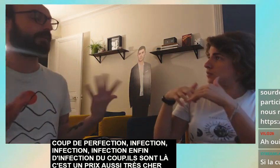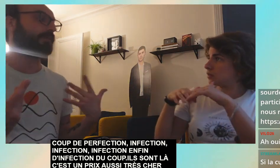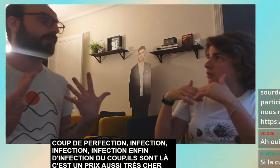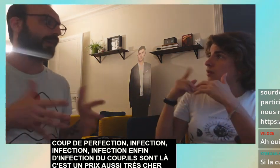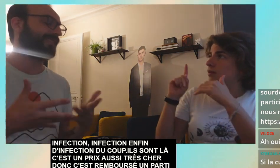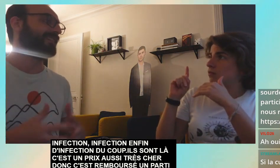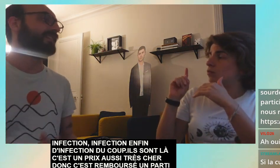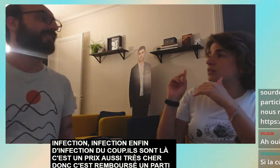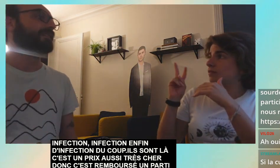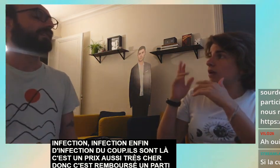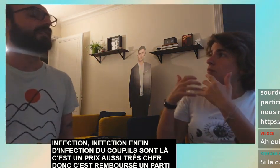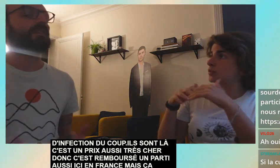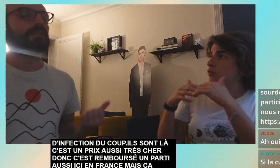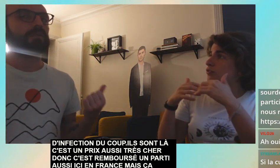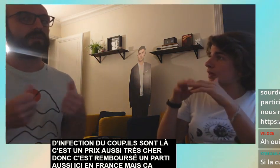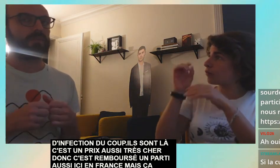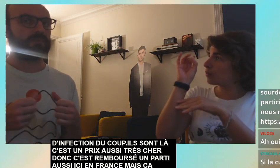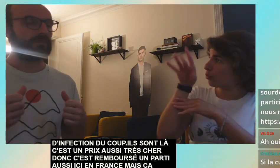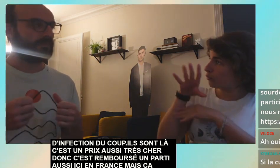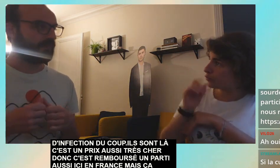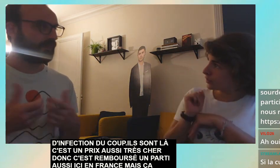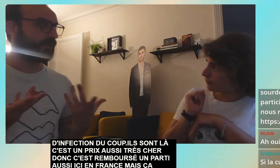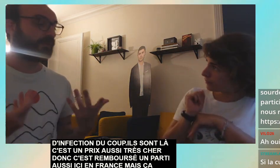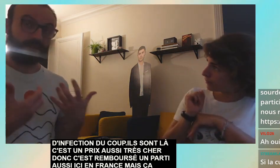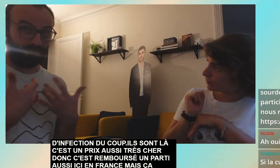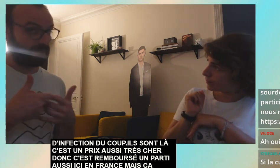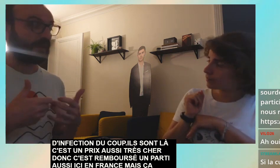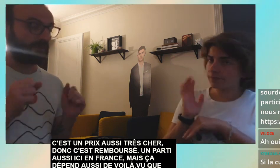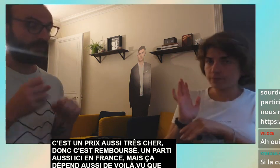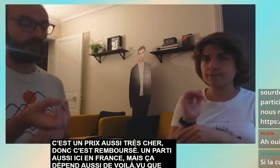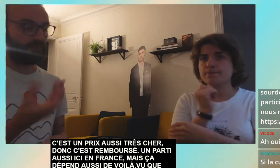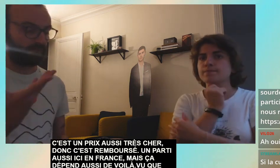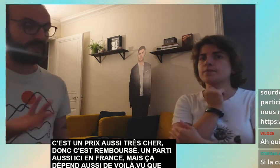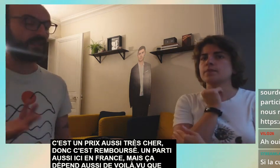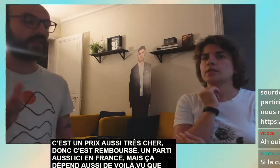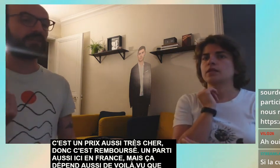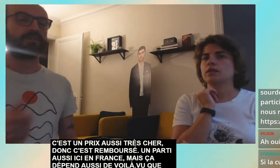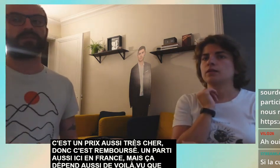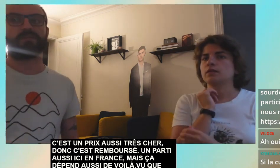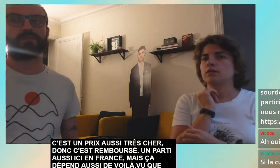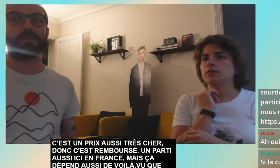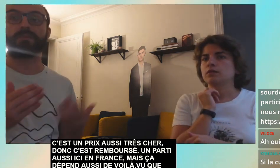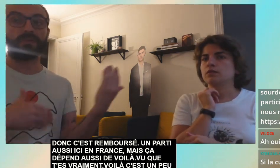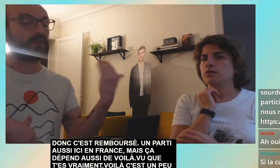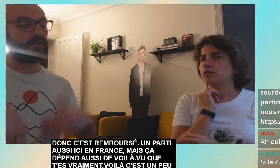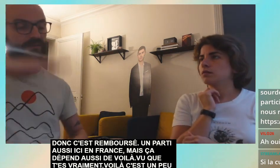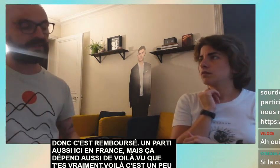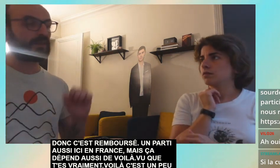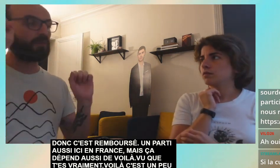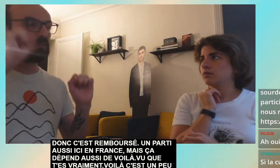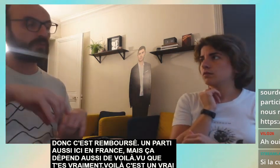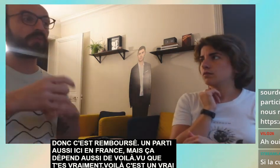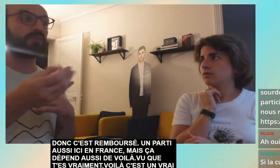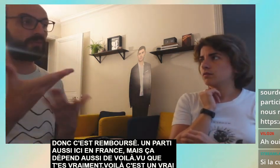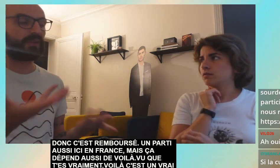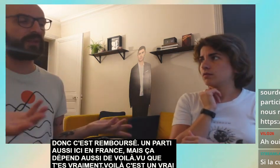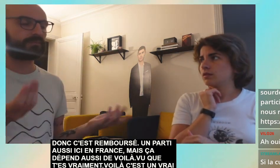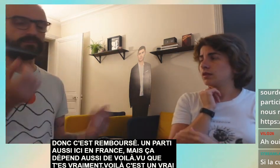de... Voilà. Mais c'est vrai, le cerveau, il peut refuser. Voilà, le cerveau, il peut le refuser. Et puis oui, en grandissant, on peut le refuser.